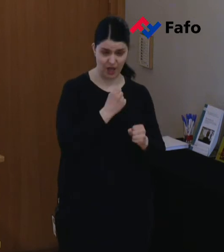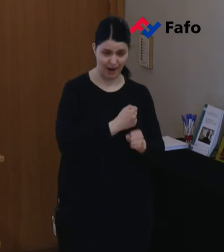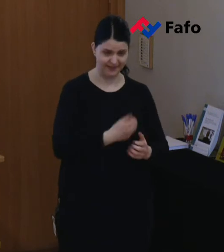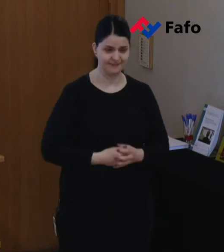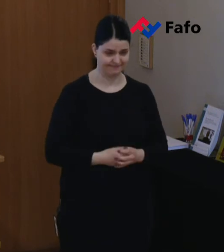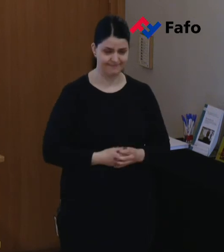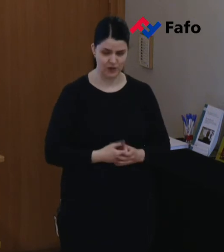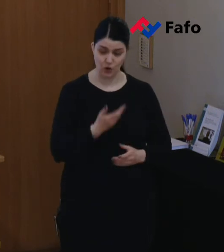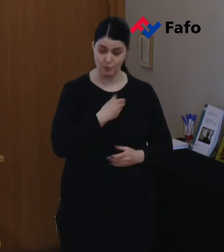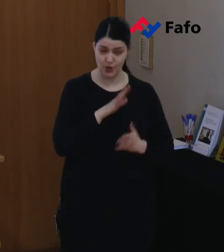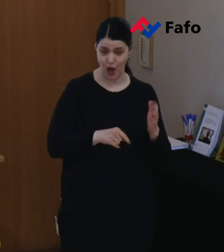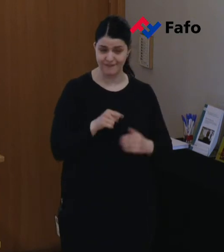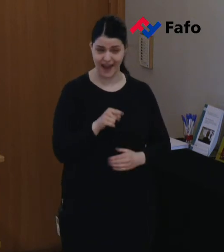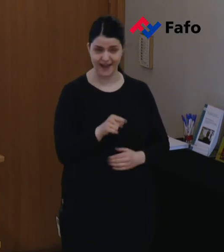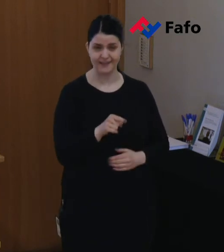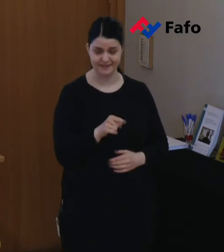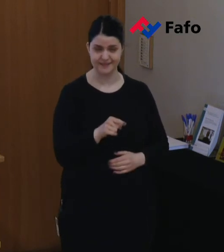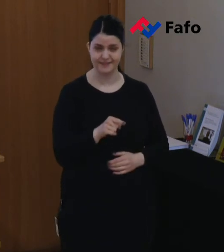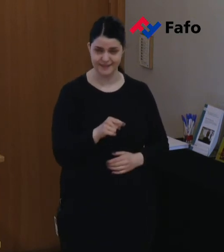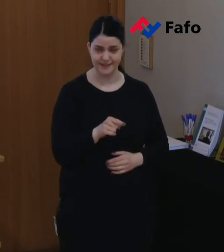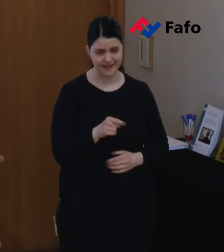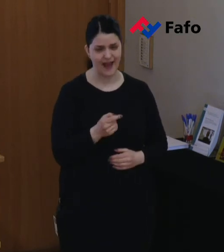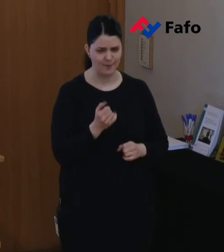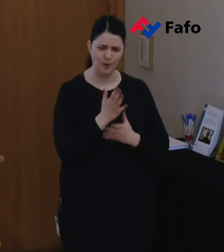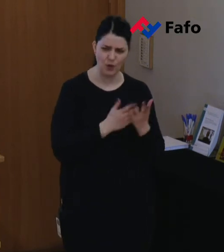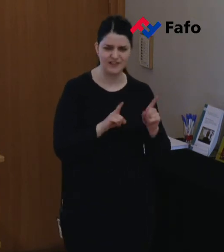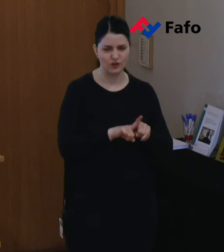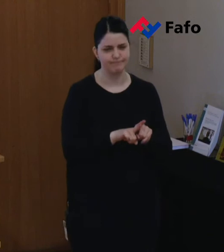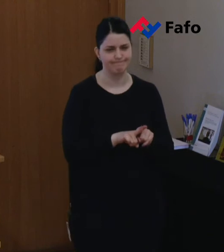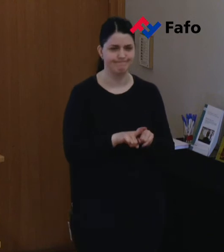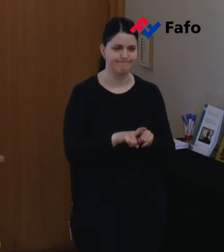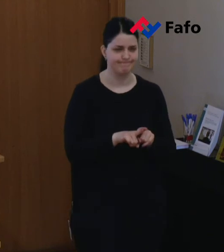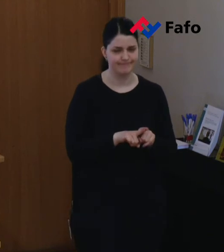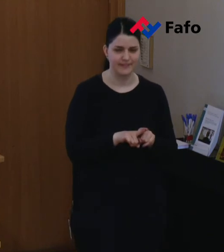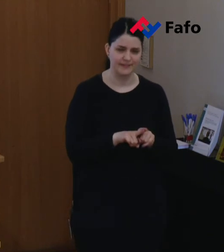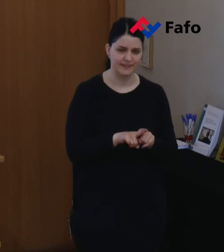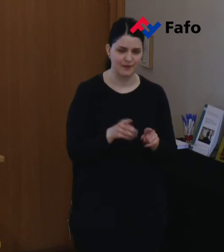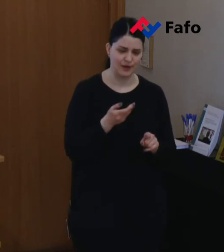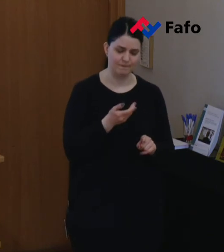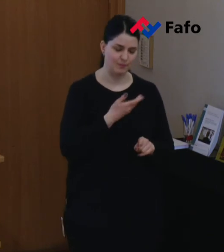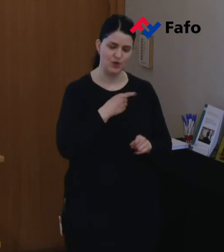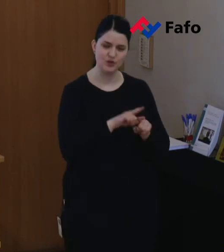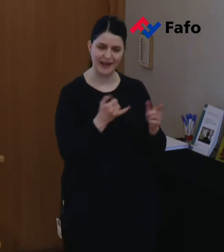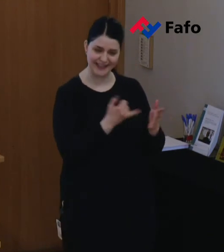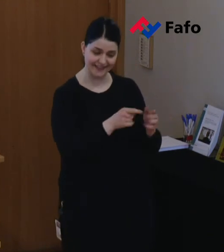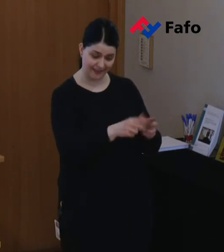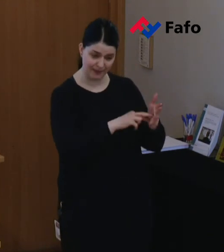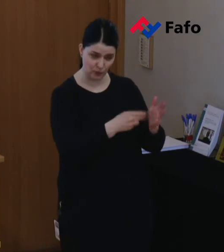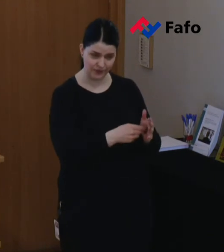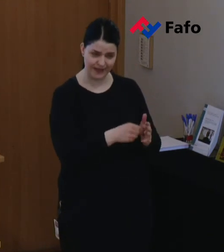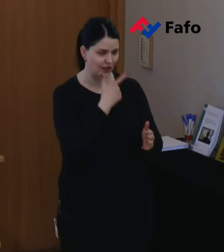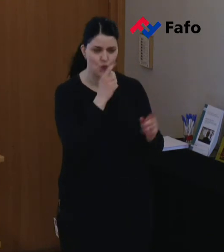Og mye av dette her på en måte sånn at det ikke, mye av det som ligger i Housing First-metoden ikke